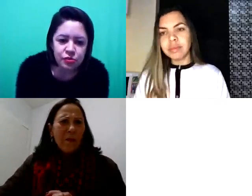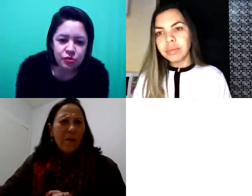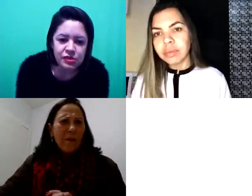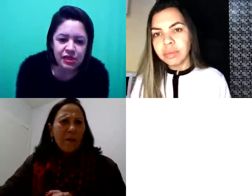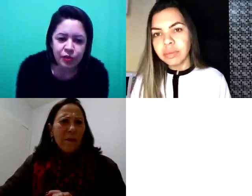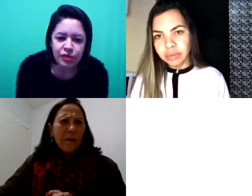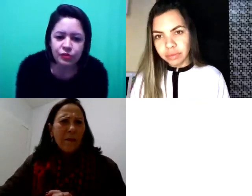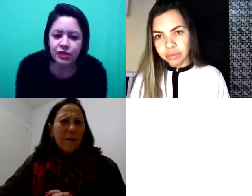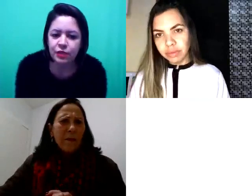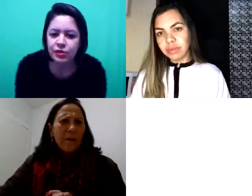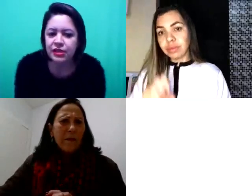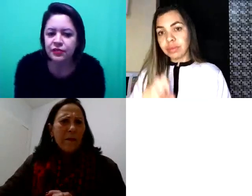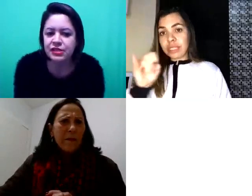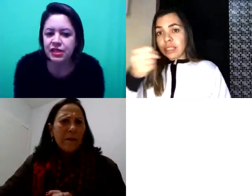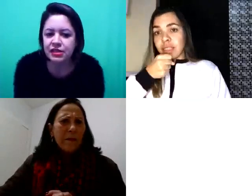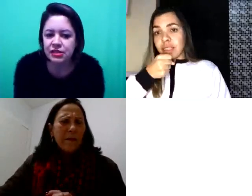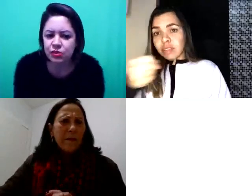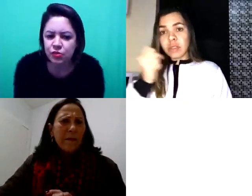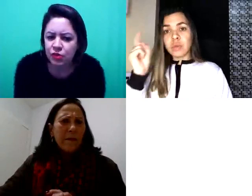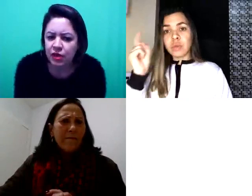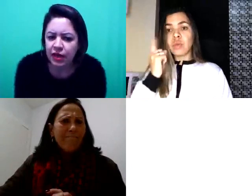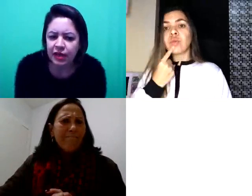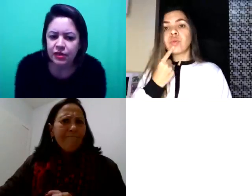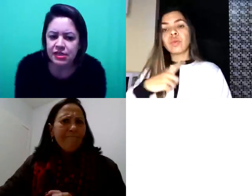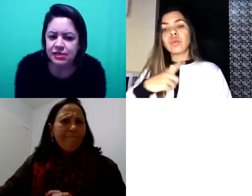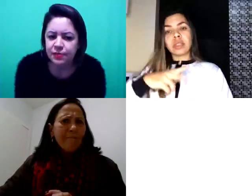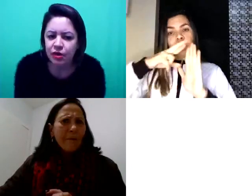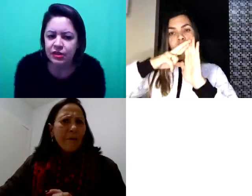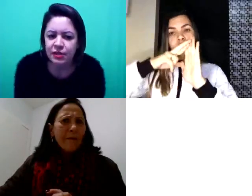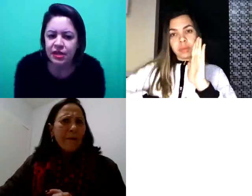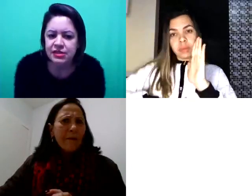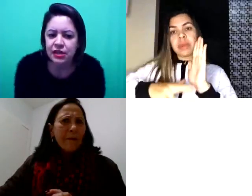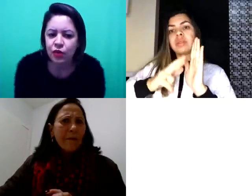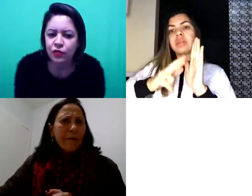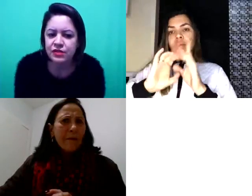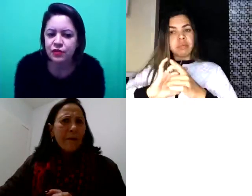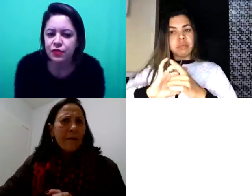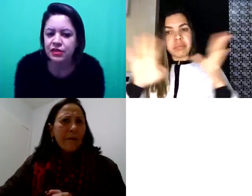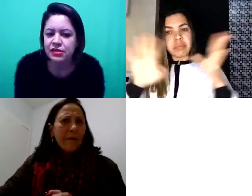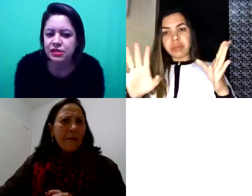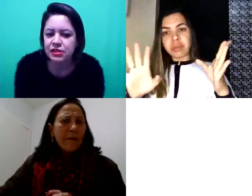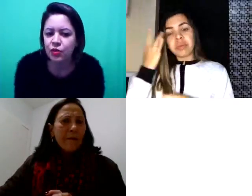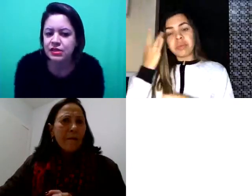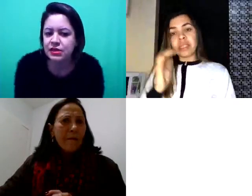surdos e elaborando um termo de livre esclarecido, não sei se pode, na minha ensina UFSC, que foi feita assim com esse